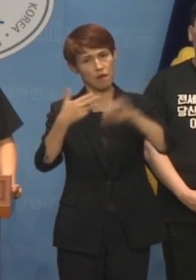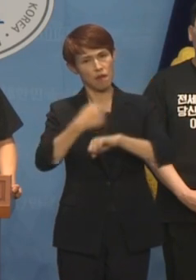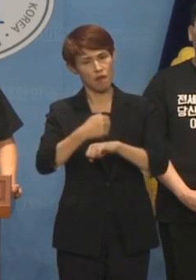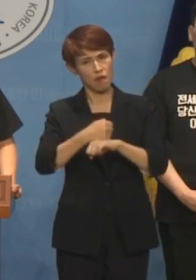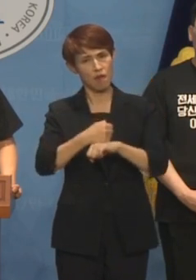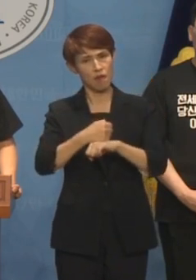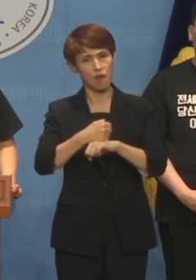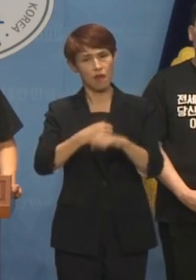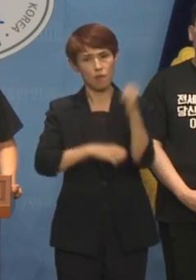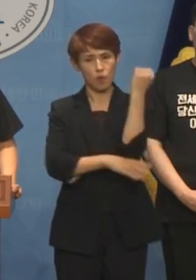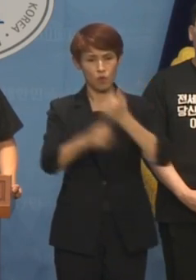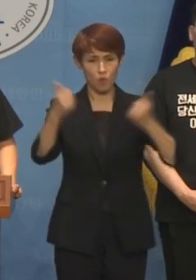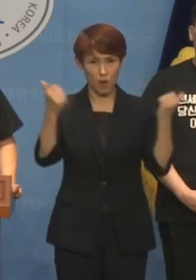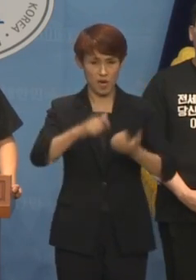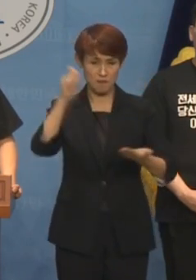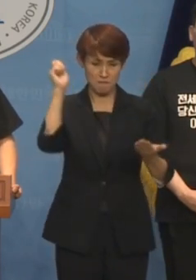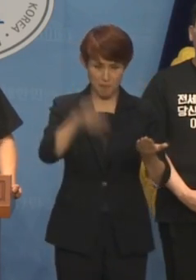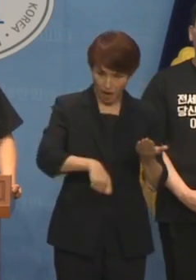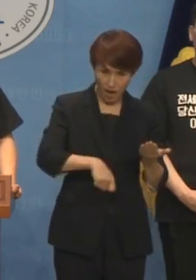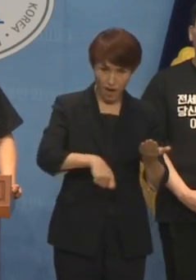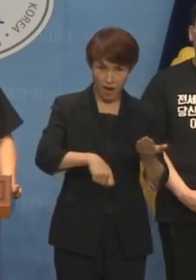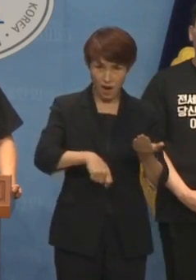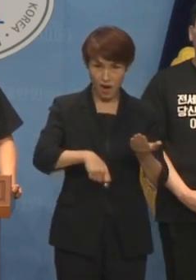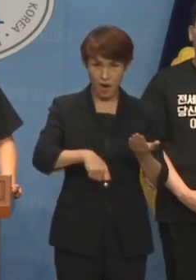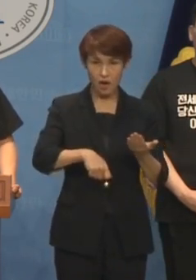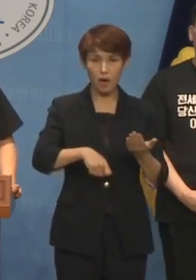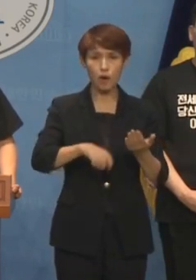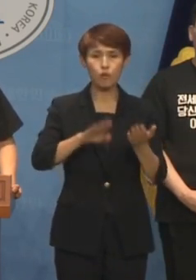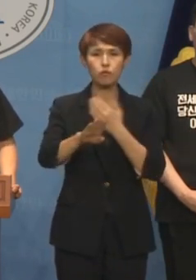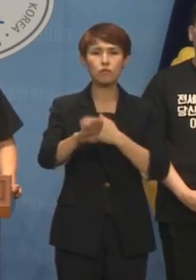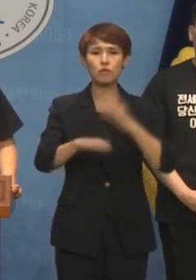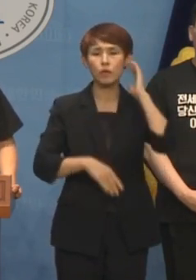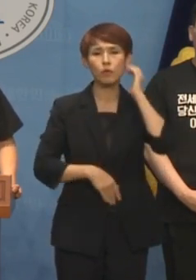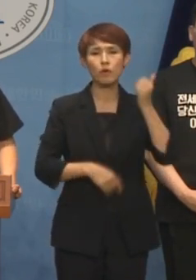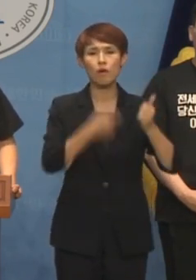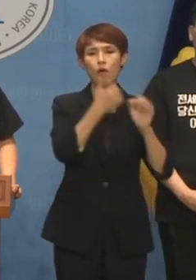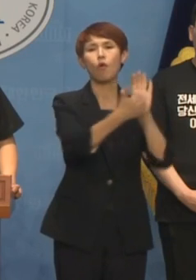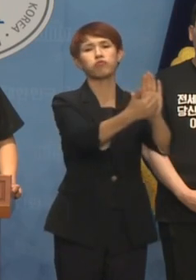그 본회의를 통과한다고 한들 대통령의